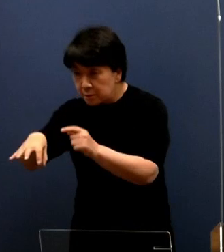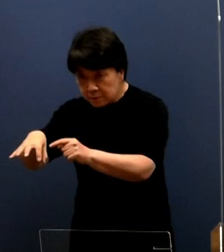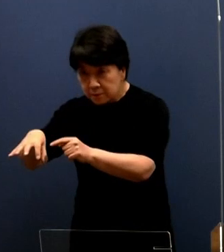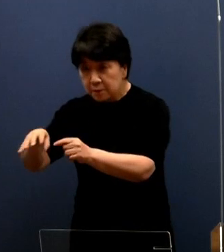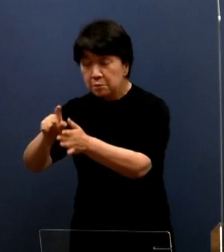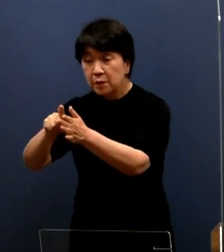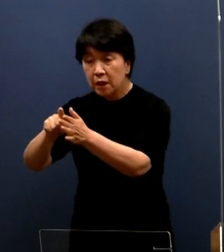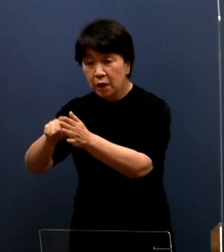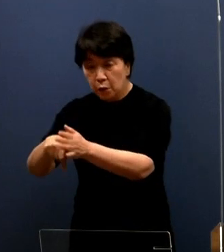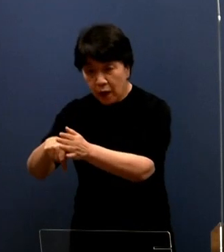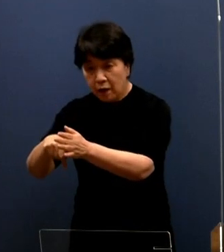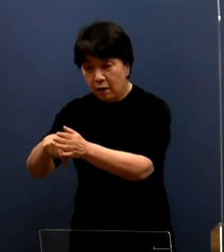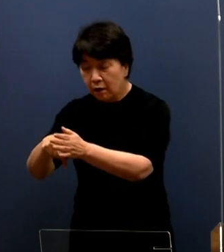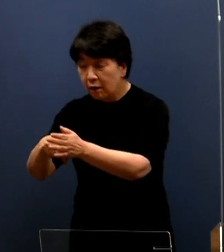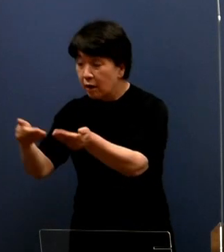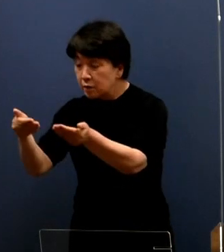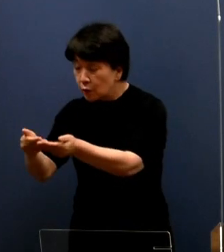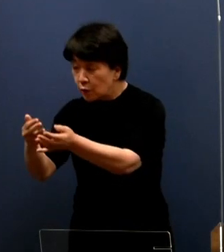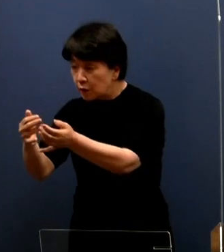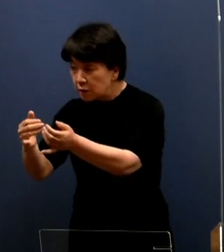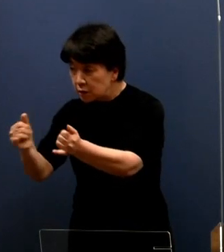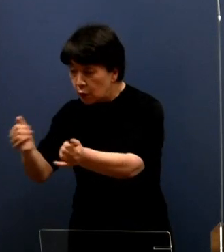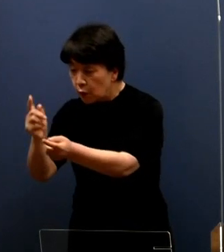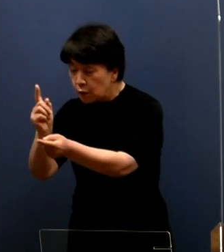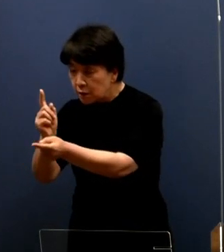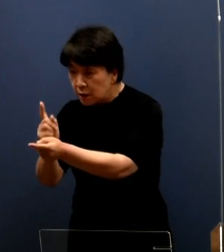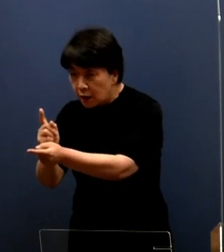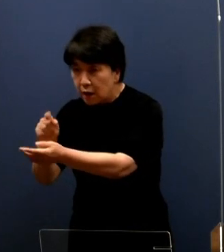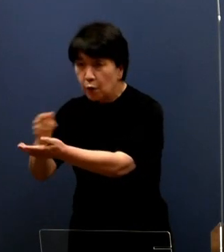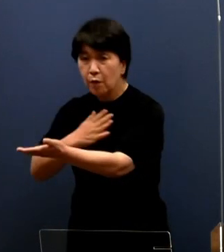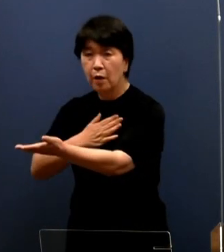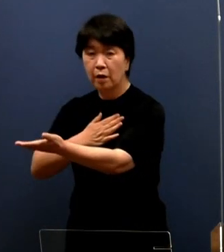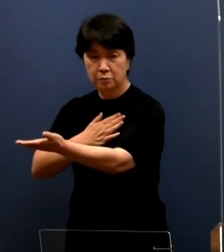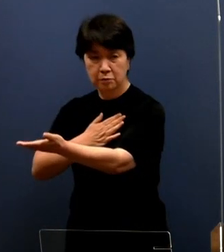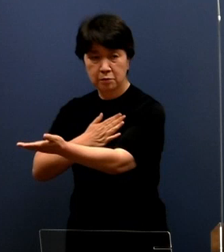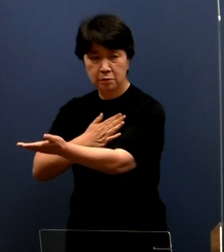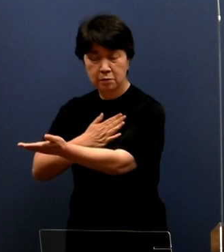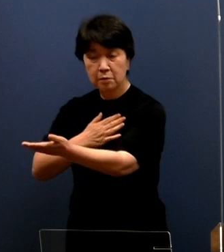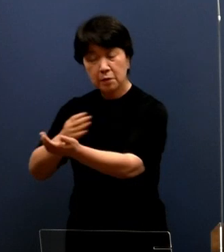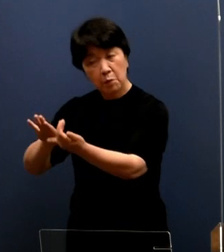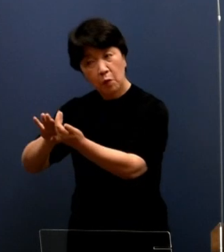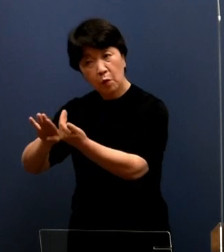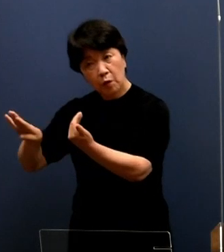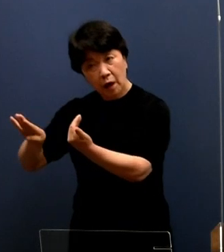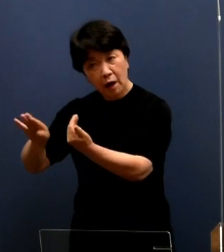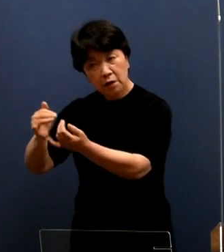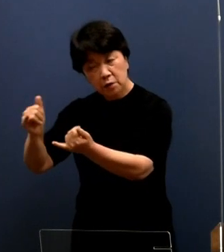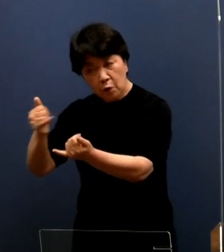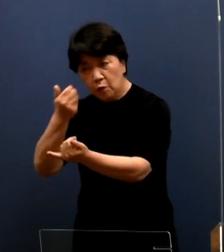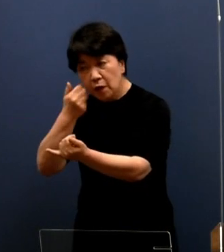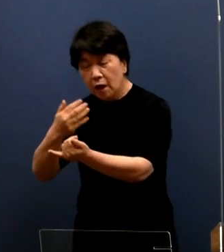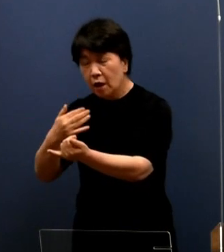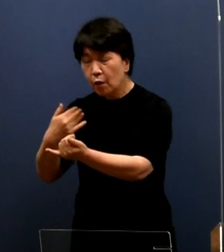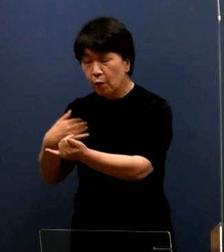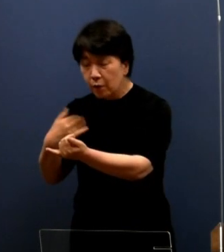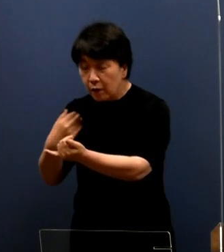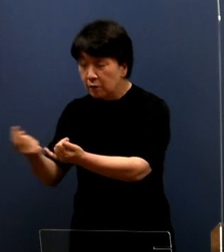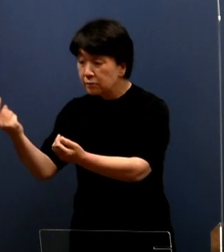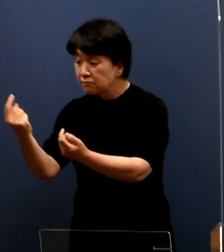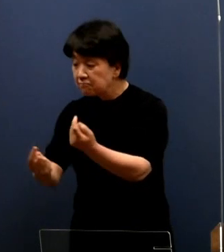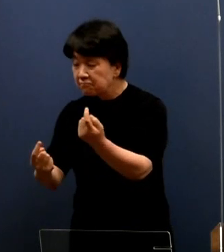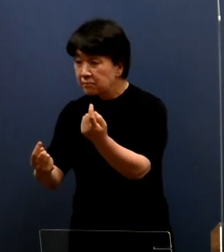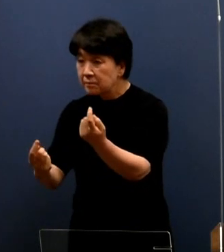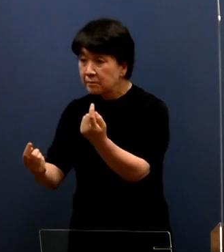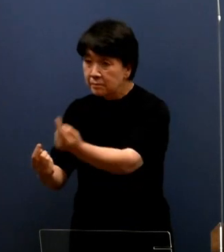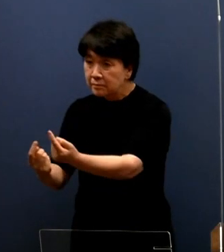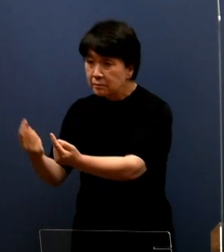従業員にしかそういう関係がないんです。不特定多数の人が折々、時々使うだけですから、自